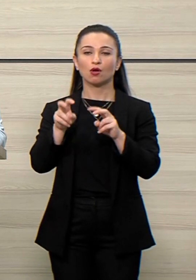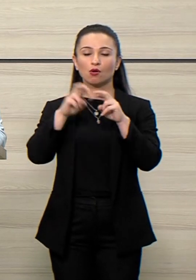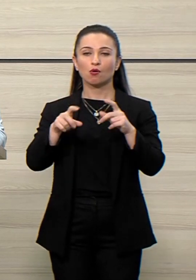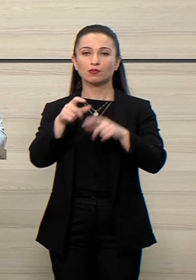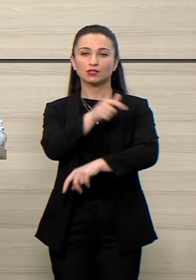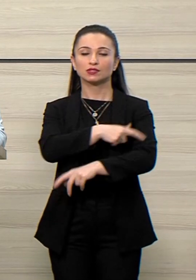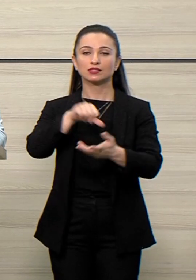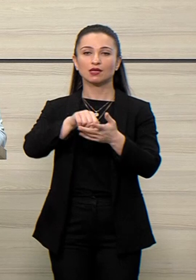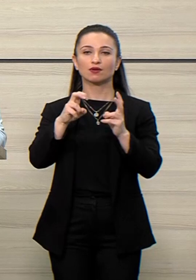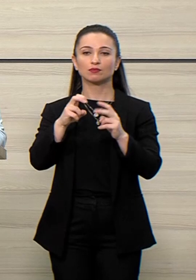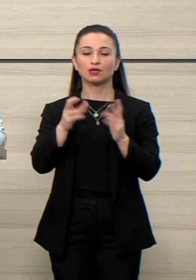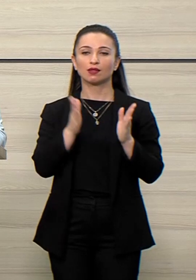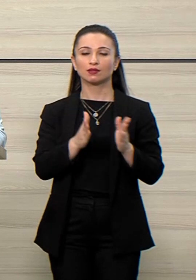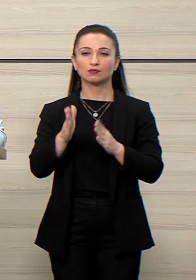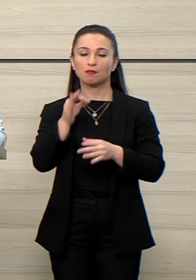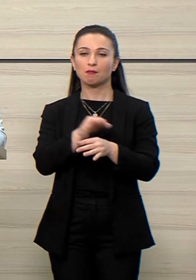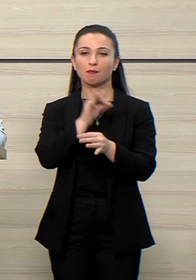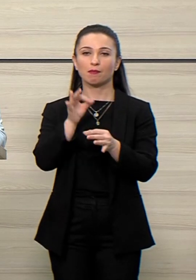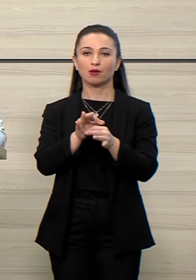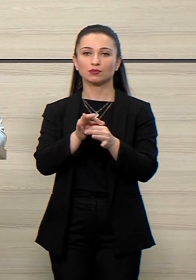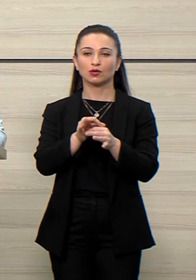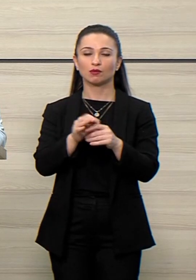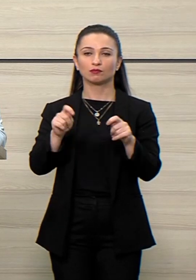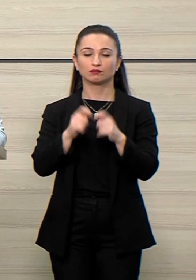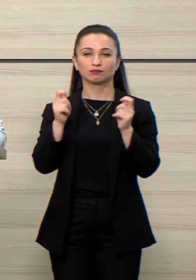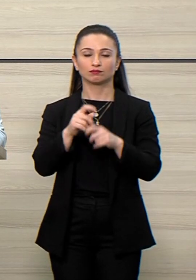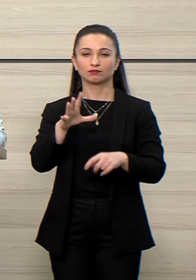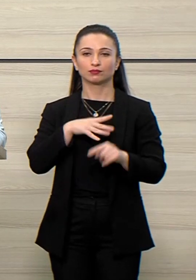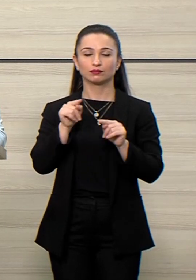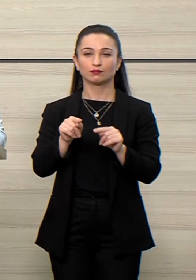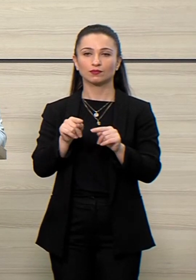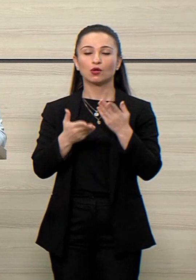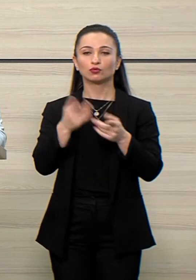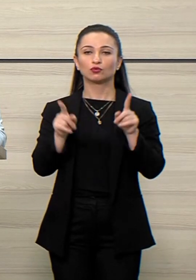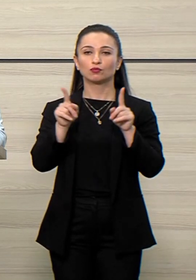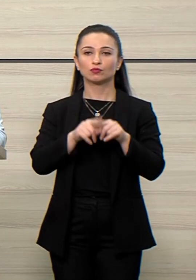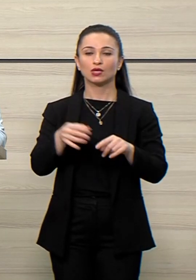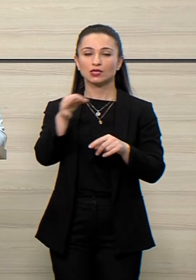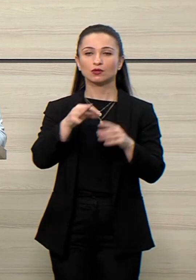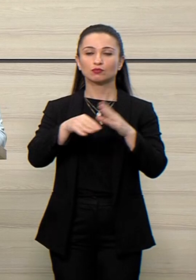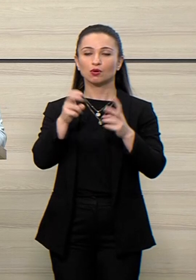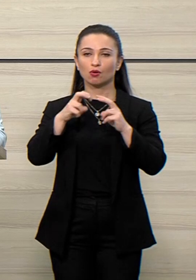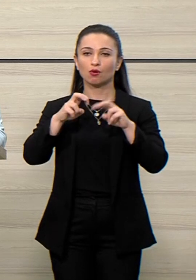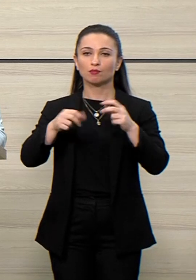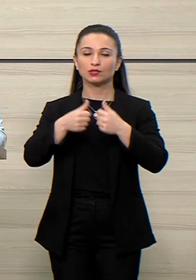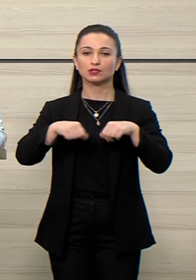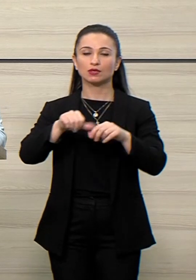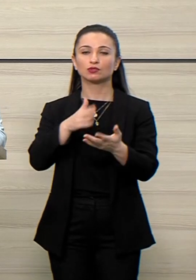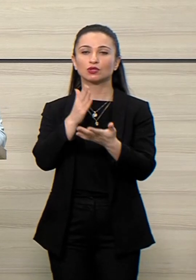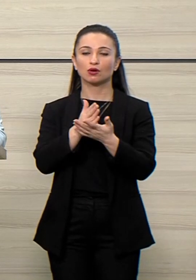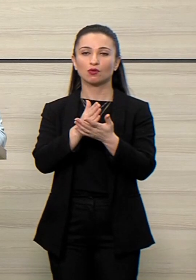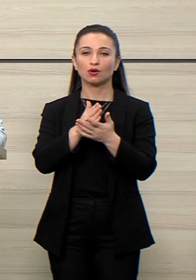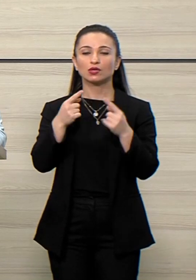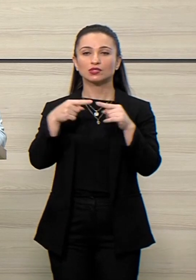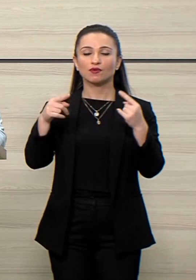კომისიის წევრებისათვის დისციპლინური პასუხისმგებლობის ზომის დაკისრება, თუმცა საოლქო საარჩევნო კომისიებში არის